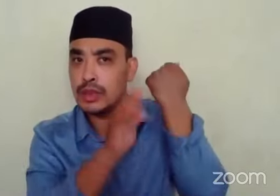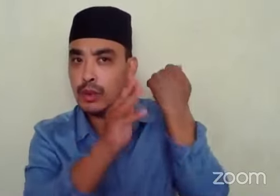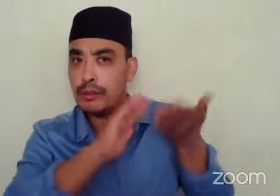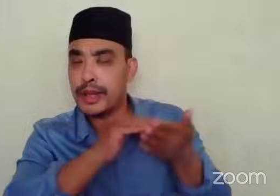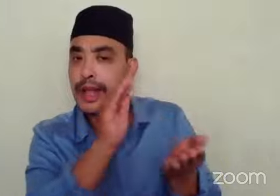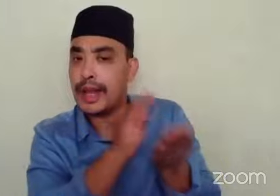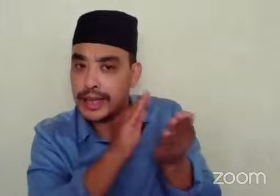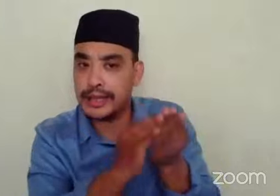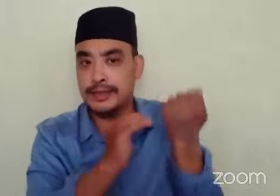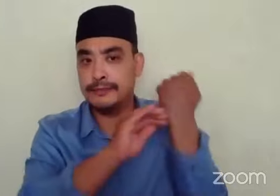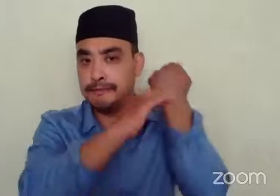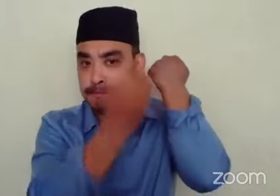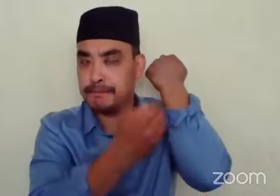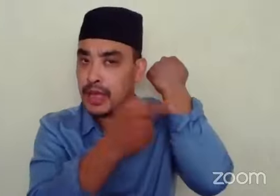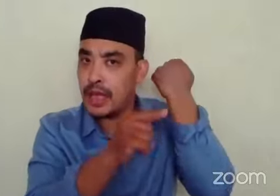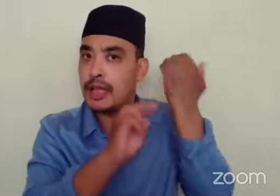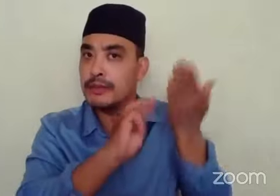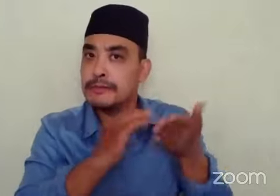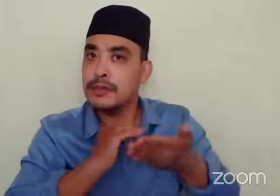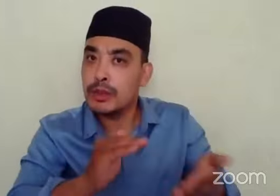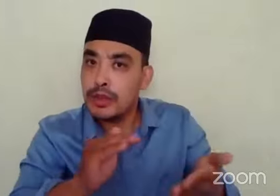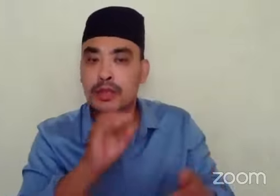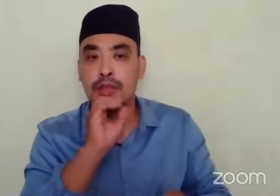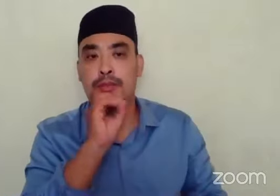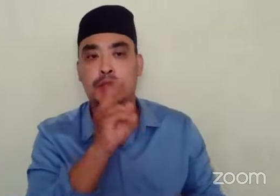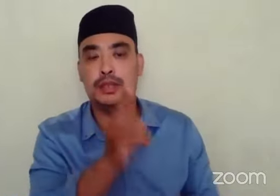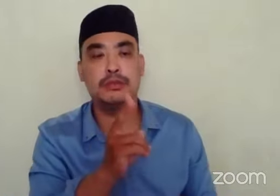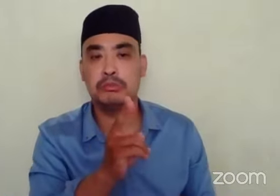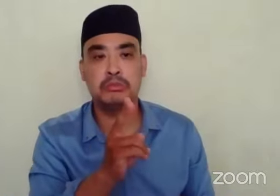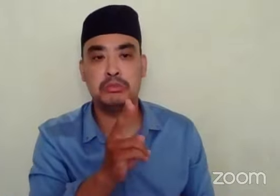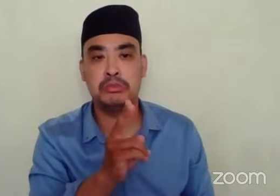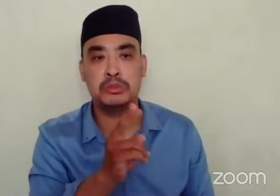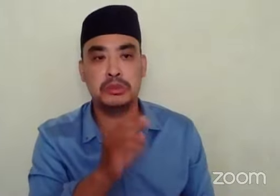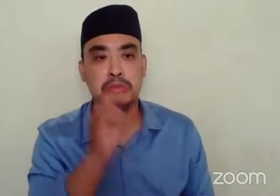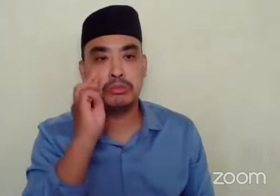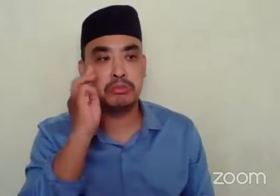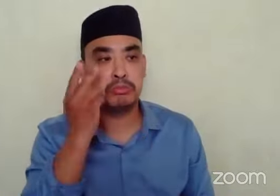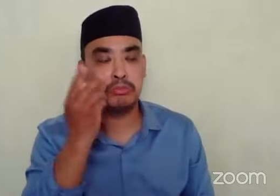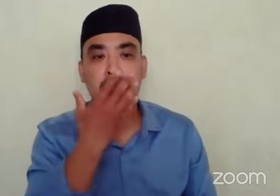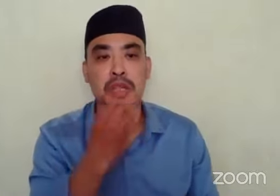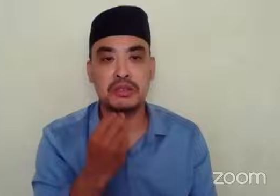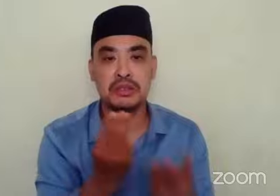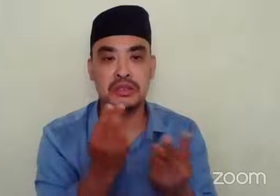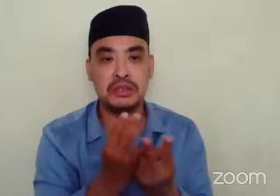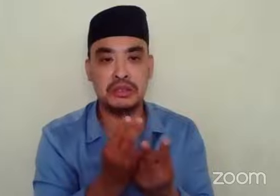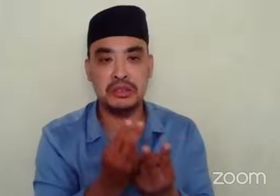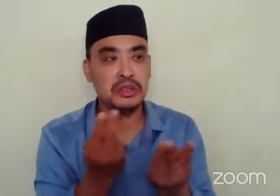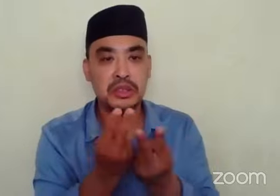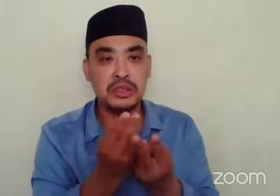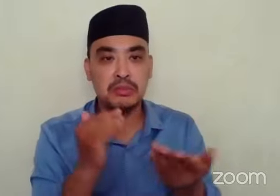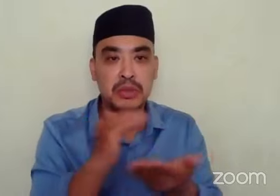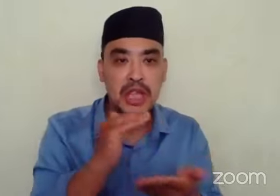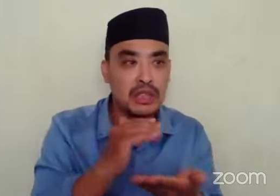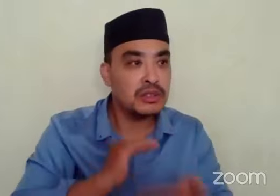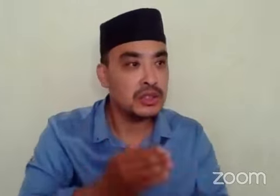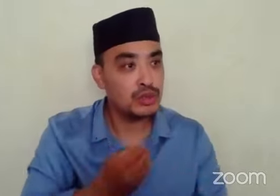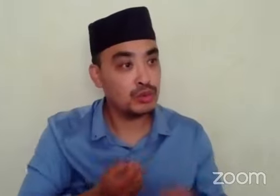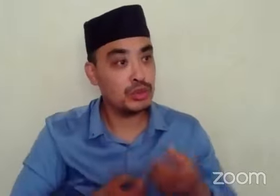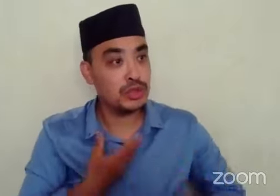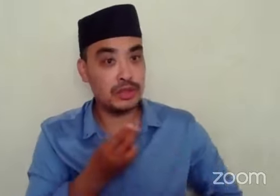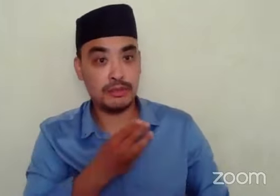बोकेर अनि यसरी जन्माएको हो भन्न चाहिँ त्यति धेरै हिचकिचाहट छ क्या। जबकि एउटा सन्तान जन्मिँदा जति खुसी हुन्छ नि